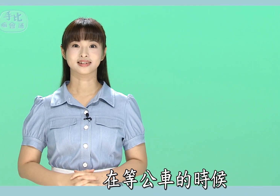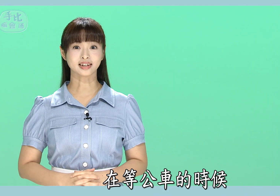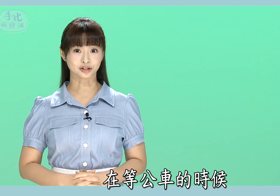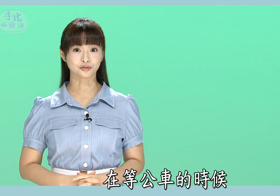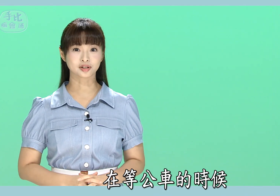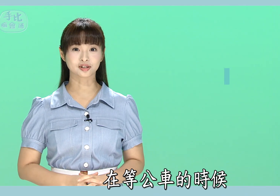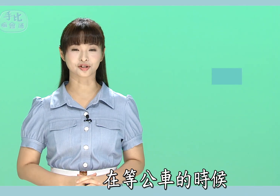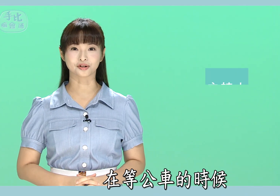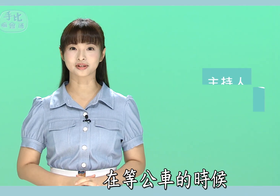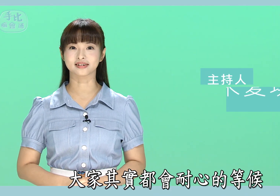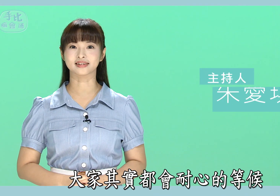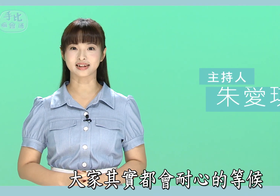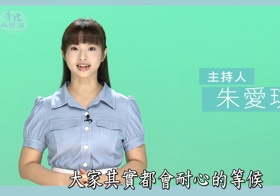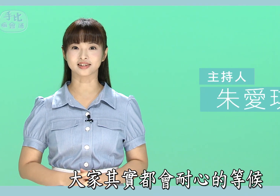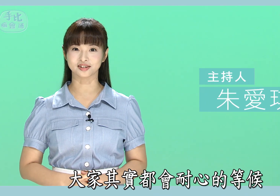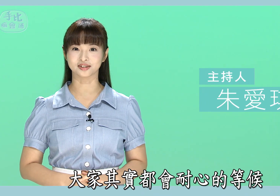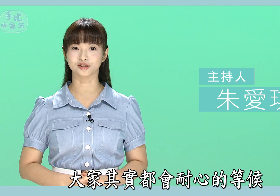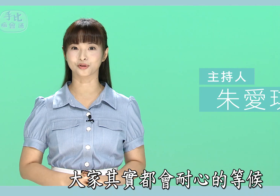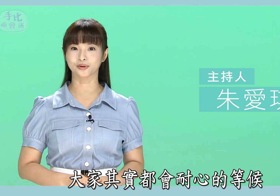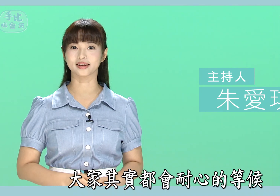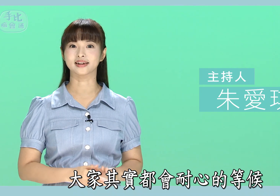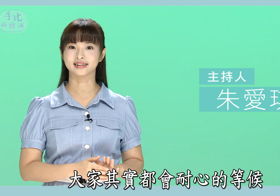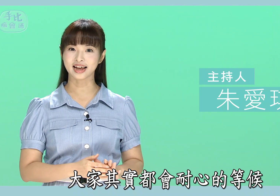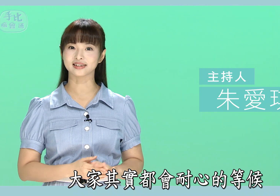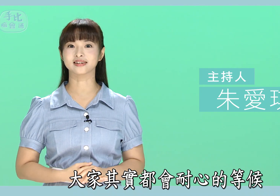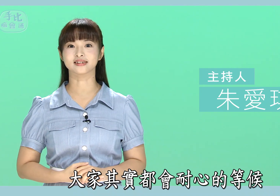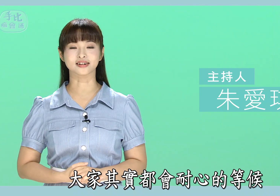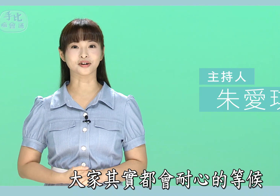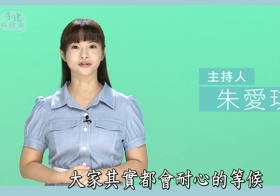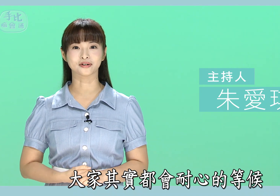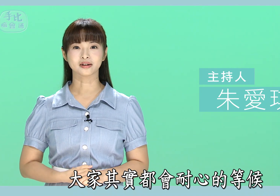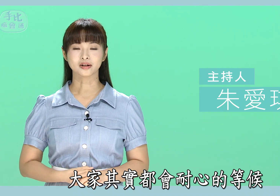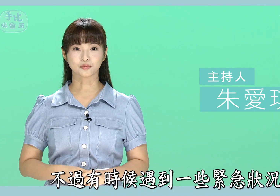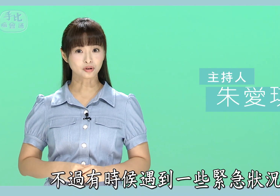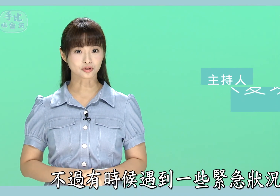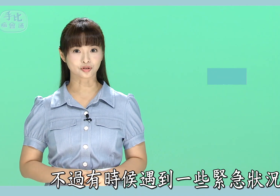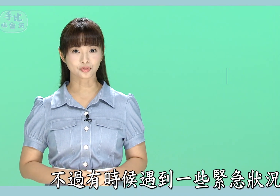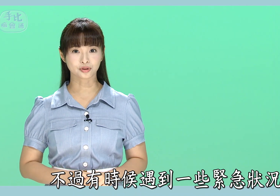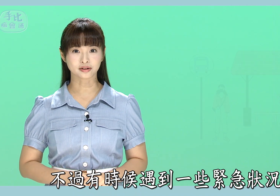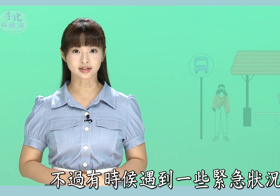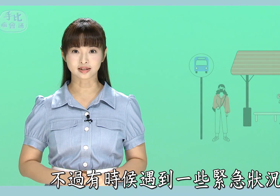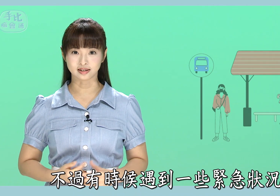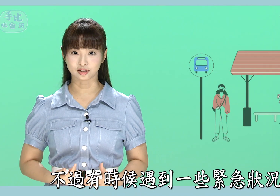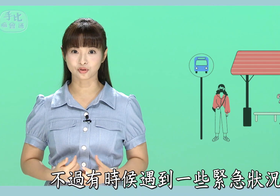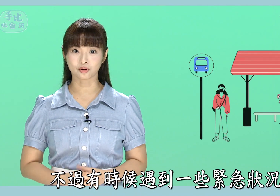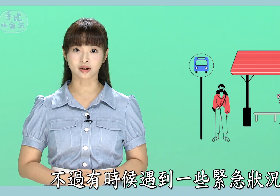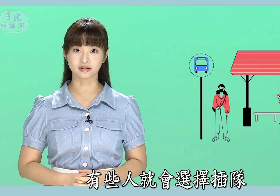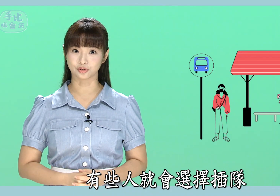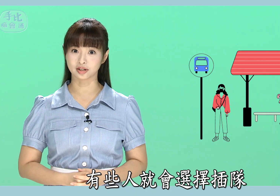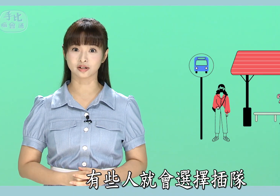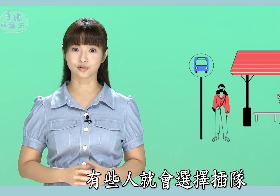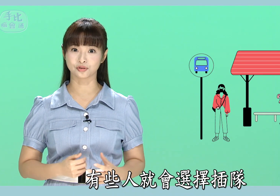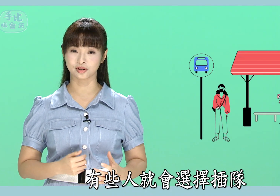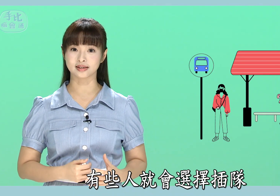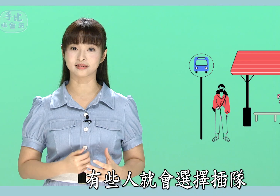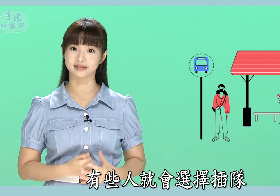在等公车的时候呢，大家其实呢都会耐心的等候。不过有时候遇到一些紧急状况，有些人就会选择插